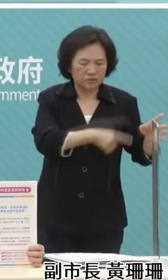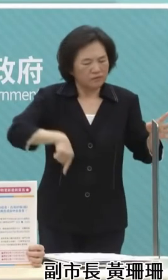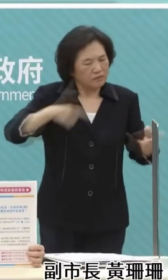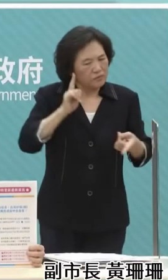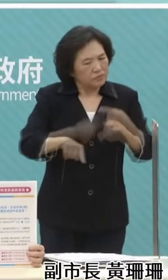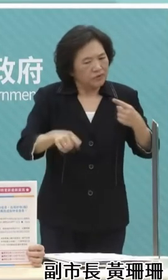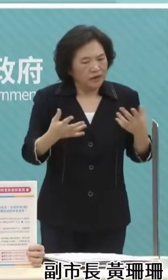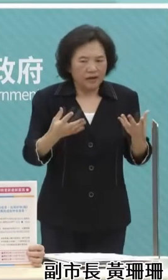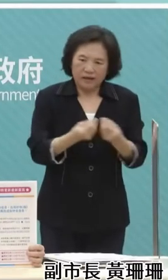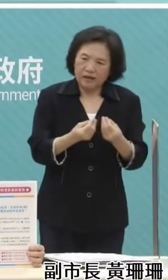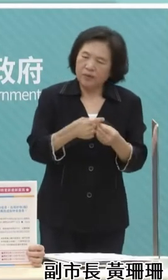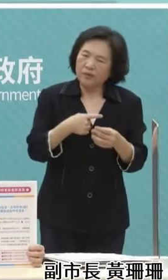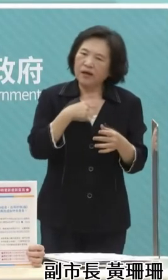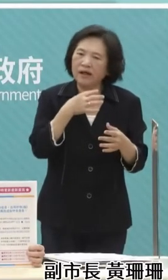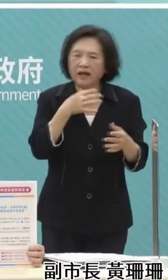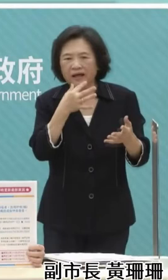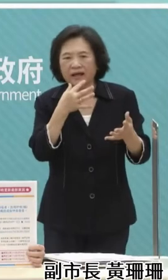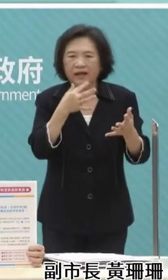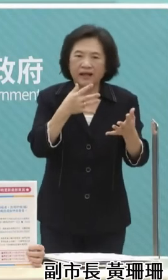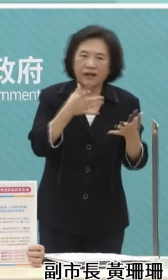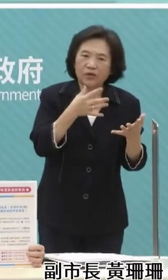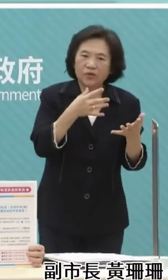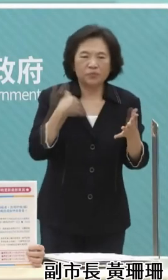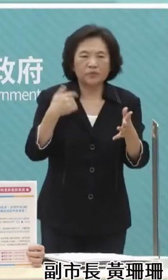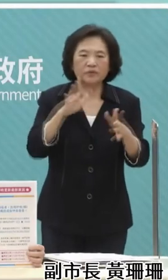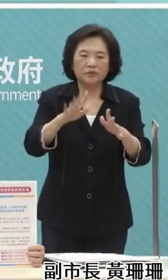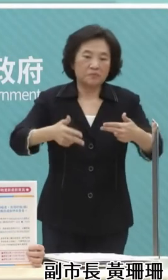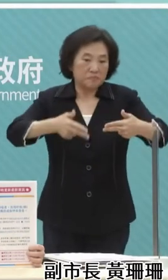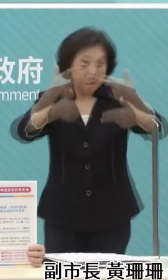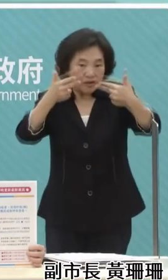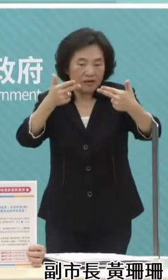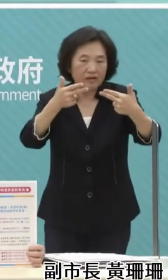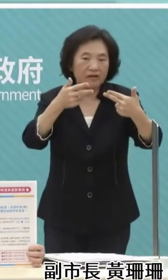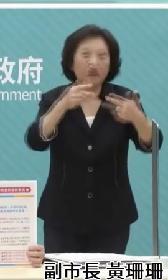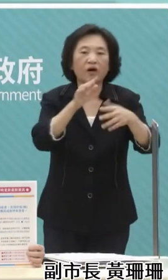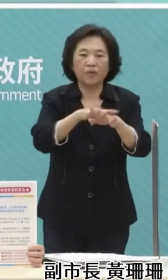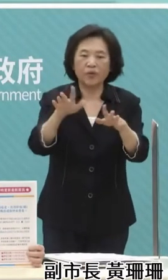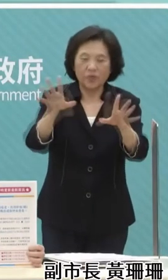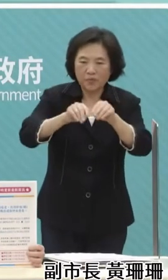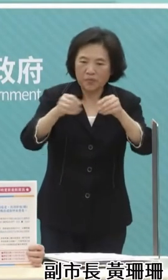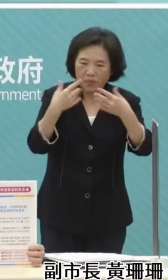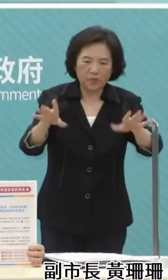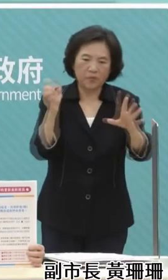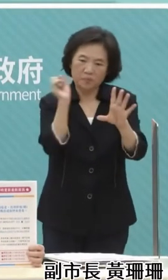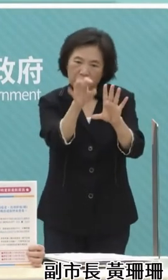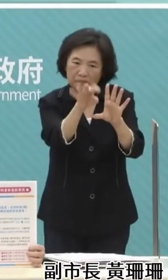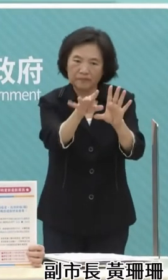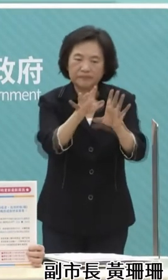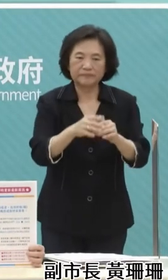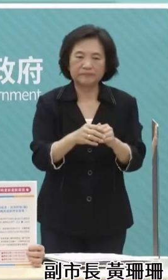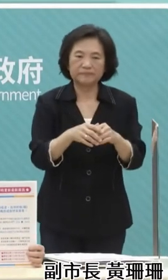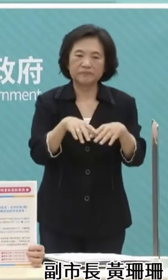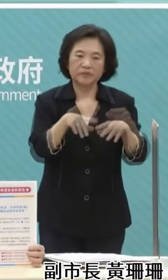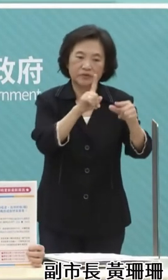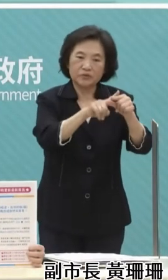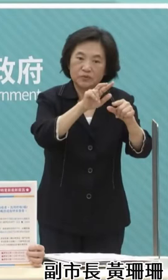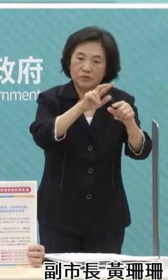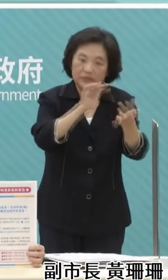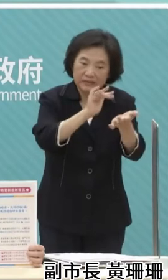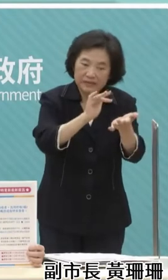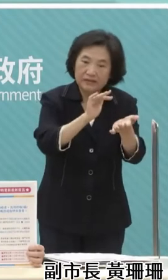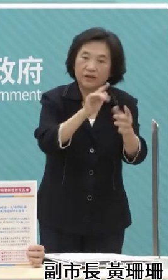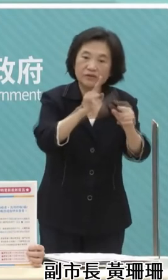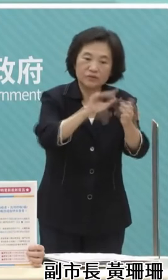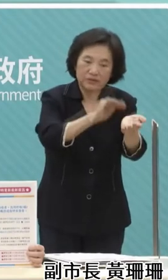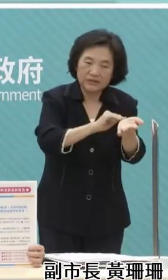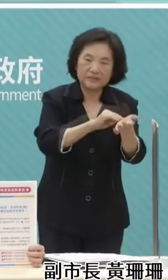可是他到底怎么办？所以这边我们就会有视讯诊疗的所有的资讯，里面包括中西医的名单，